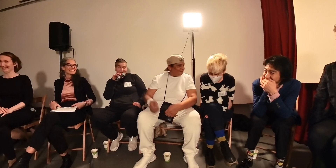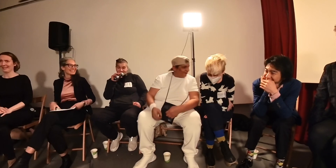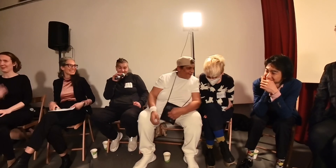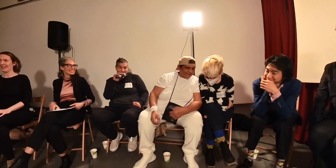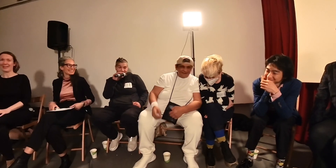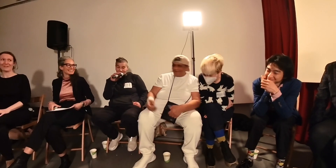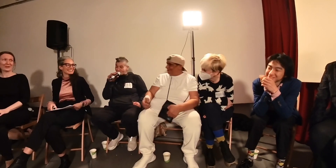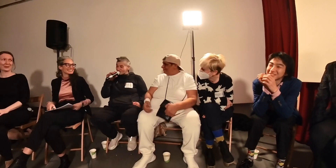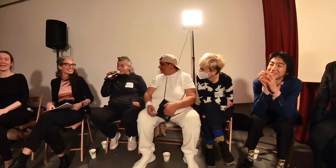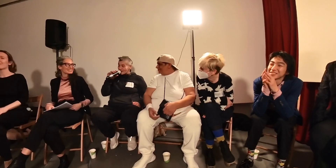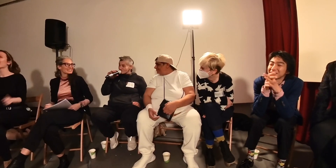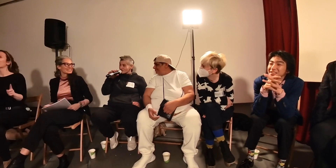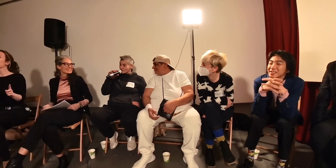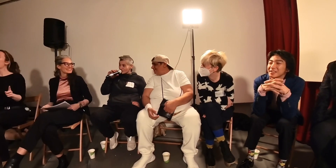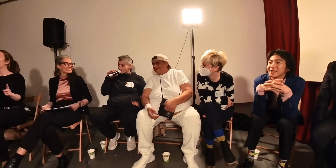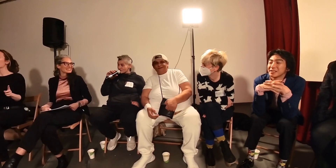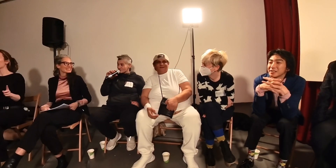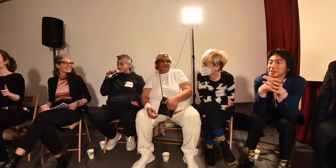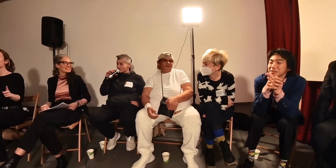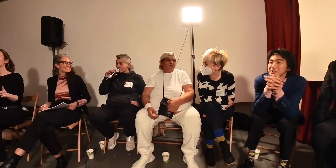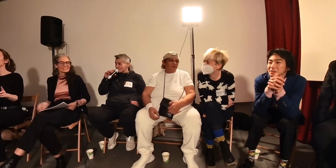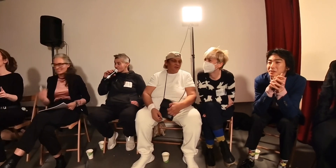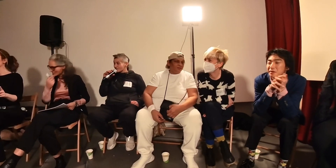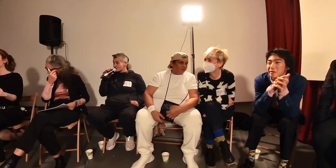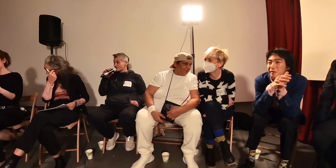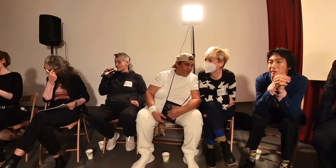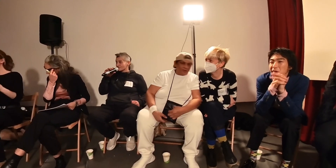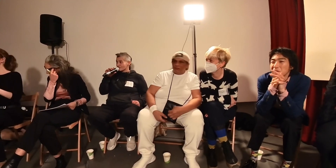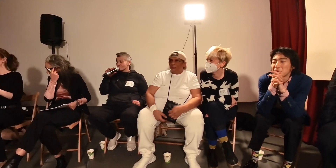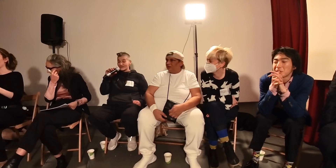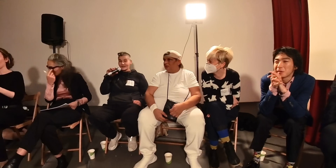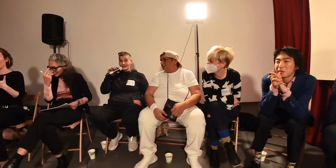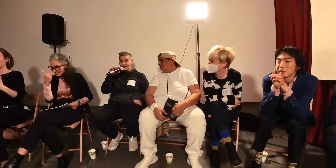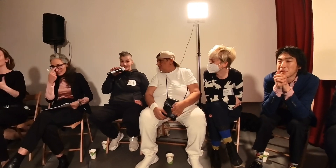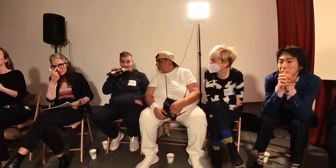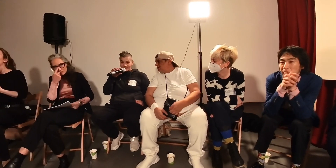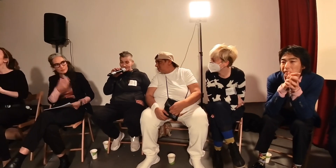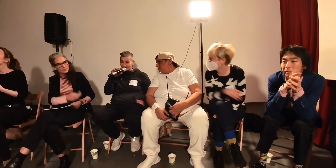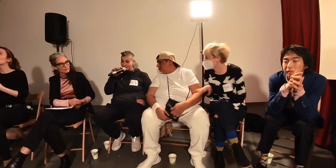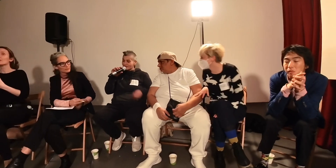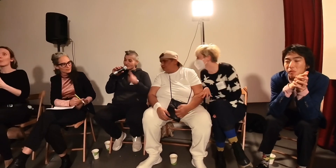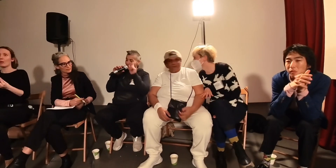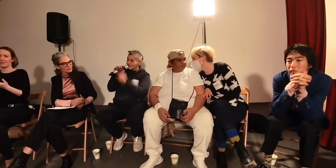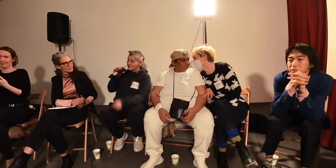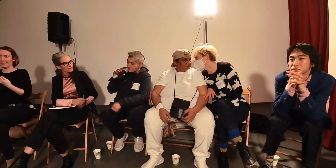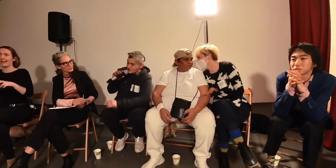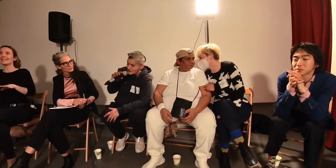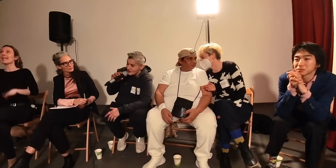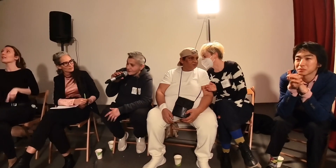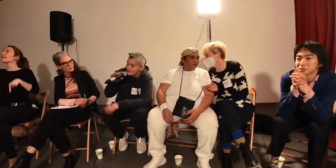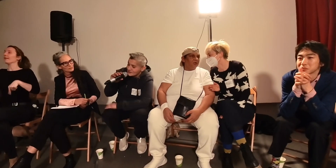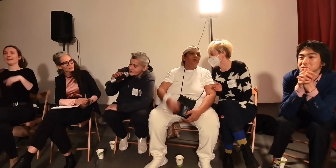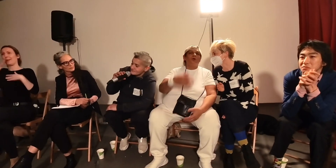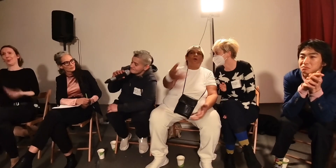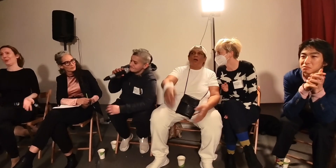Já bych jenom řekla, že podle mě to má smysl, obrovský smysl, jinak bych tady neseděla, že jo. Ale hlavně já bych ještě